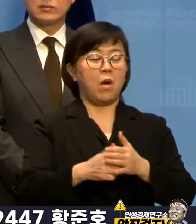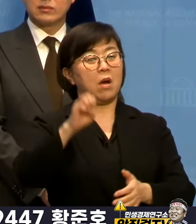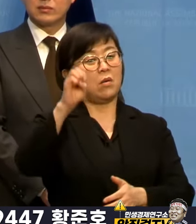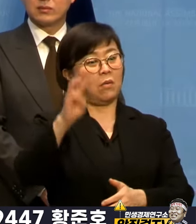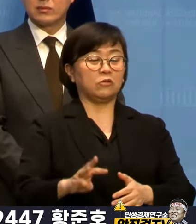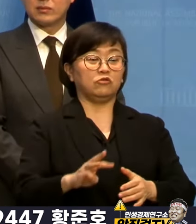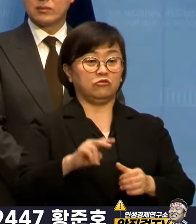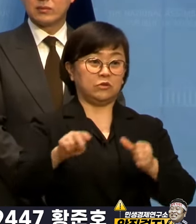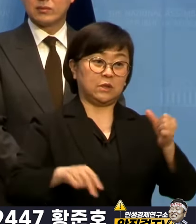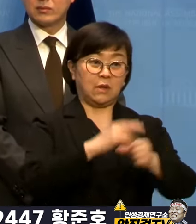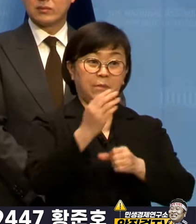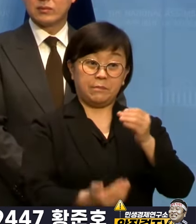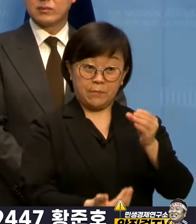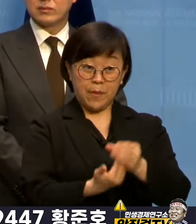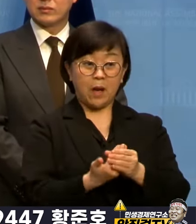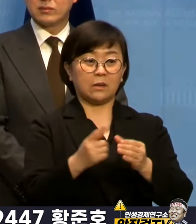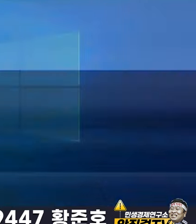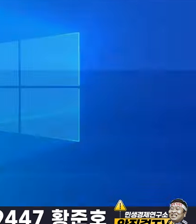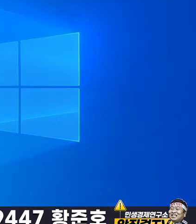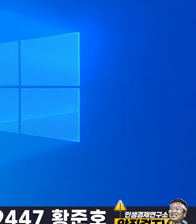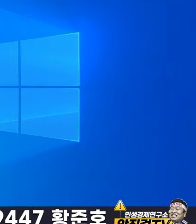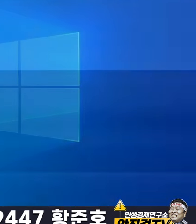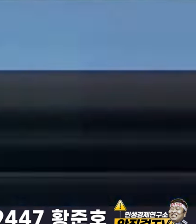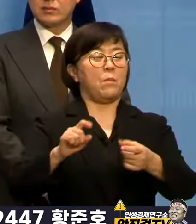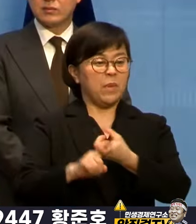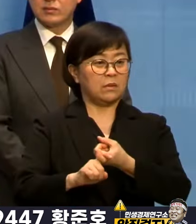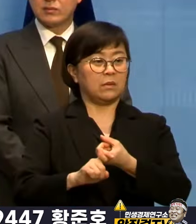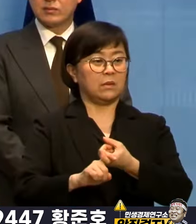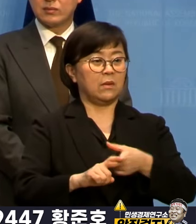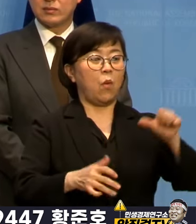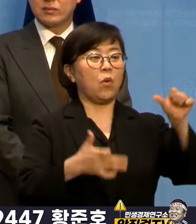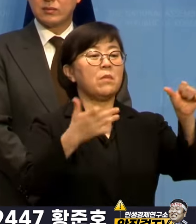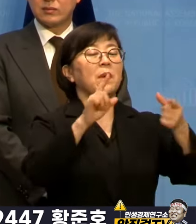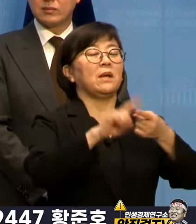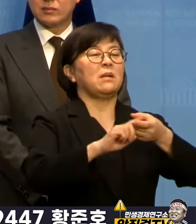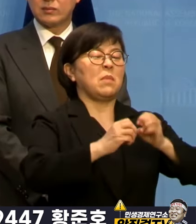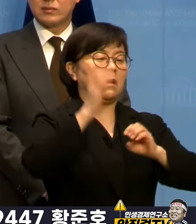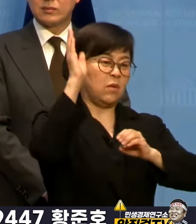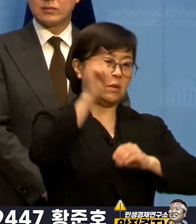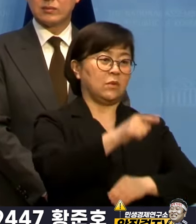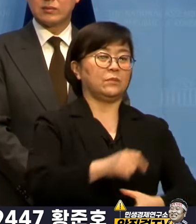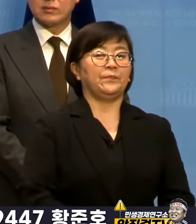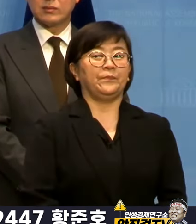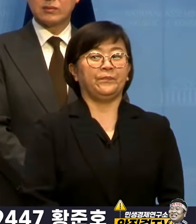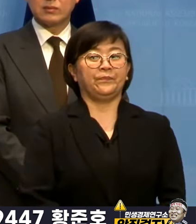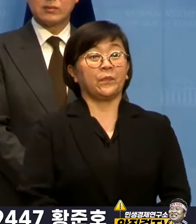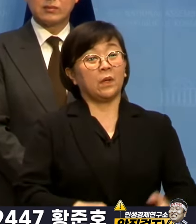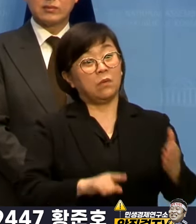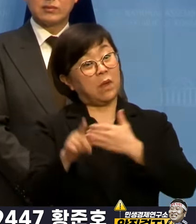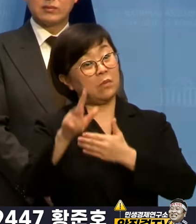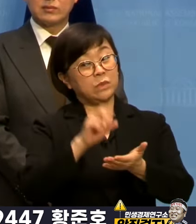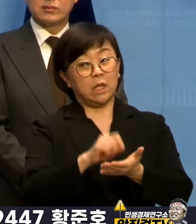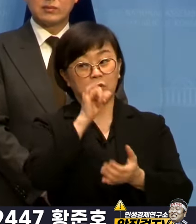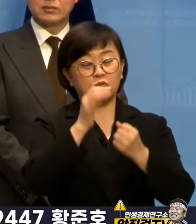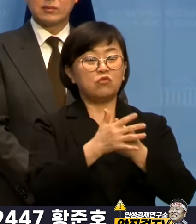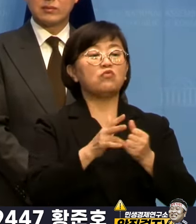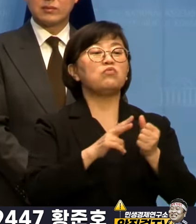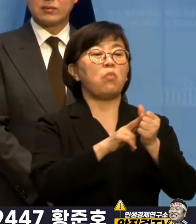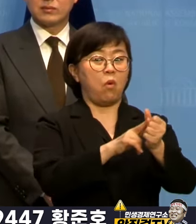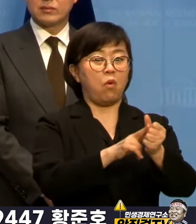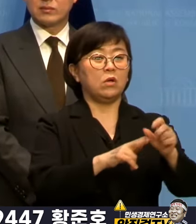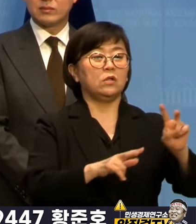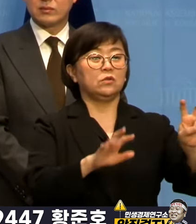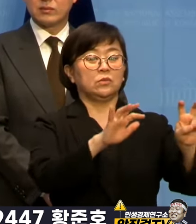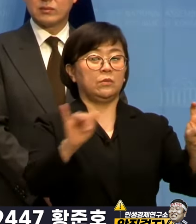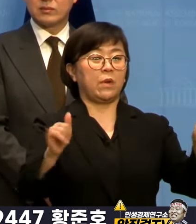라고 하는 역시 치민망 높지 않은 5.18을 말하는데요. 그 외에 이제 문제 있는 후보들의